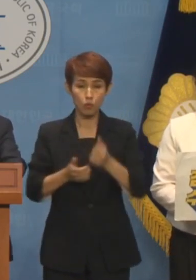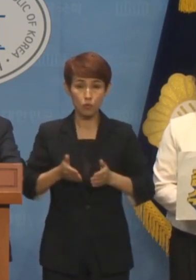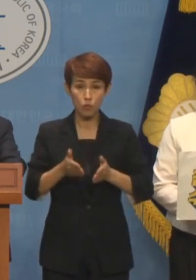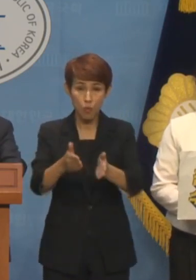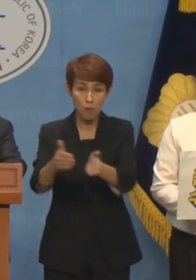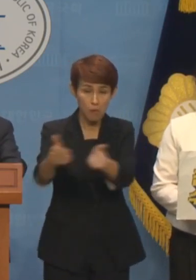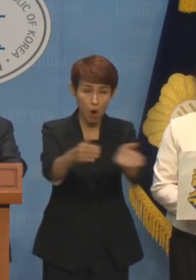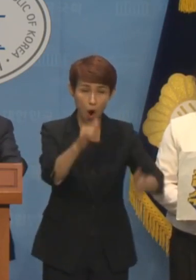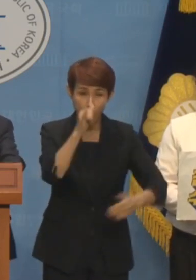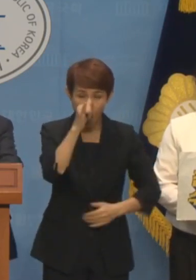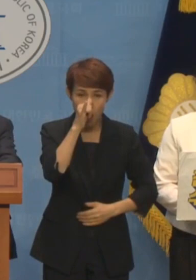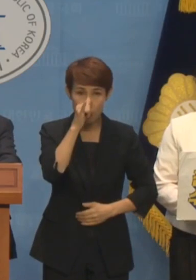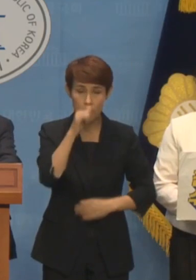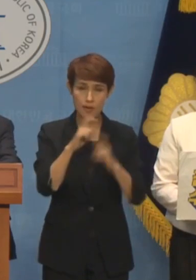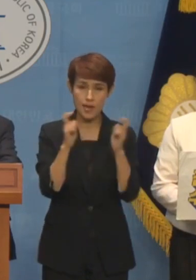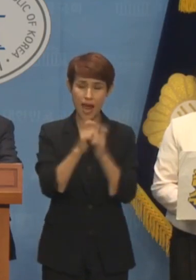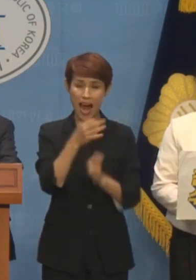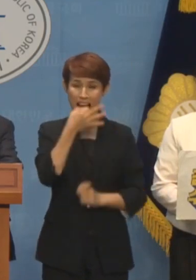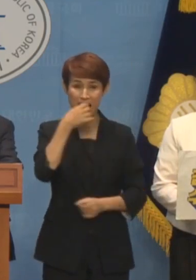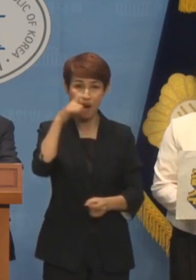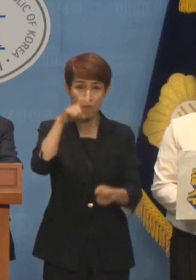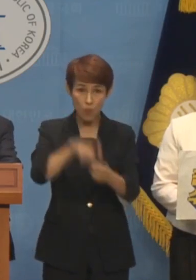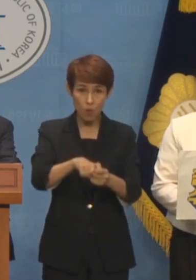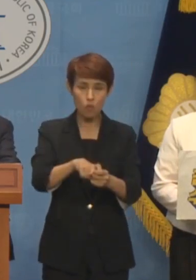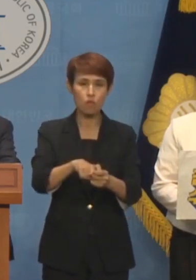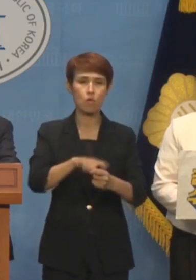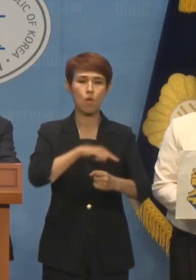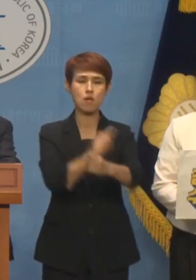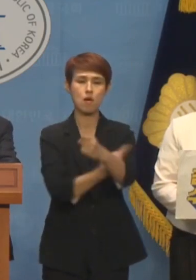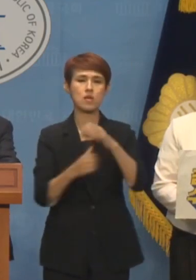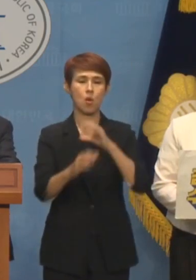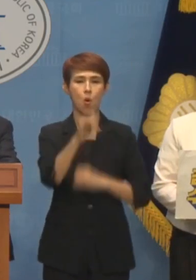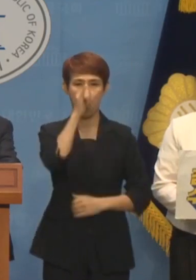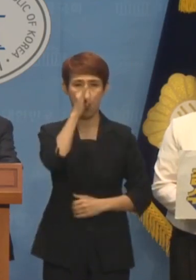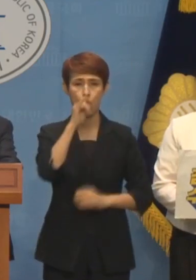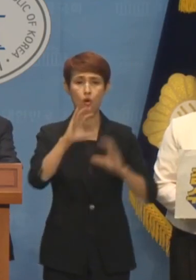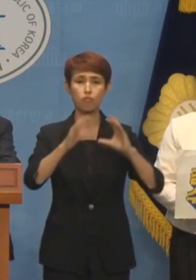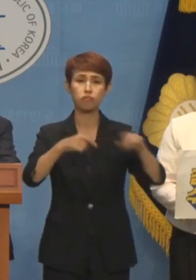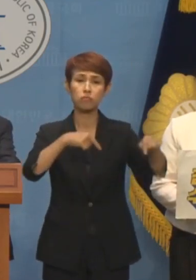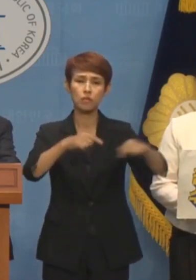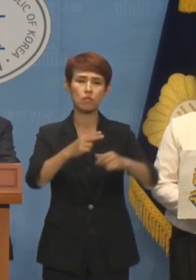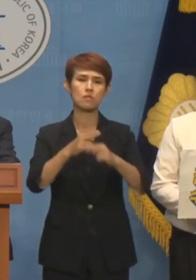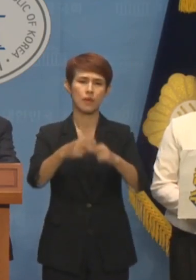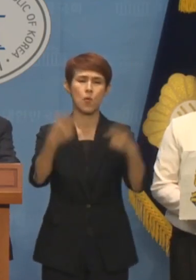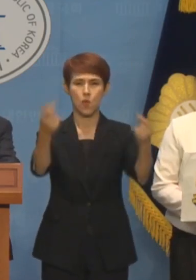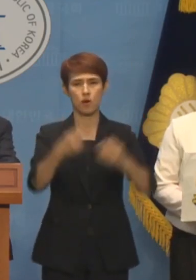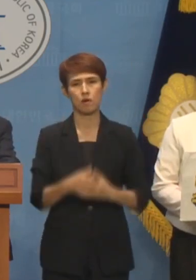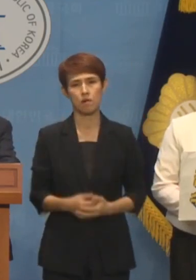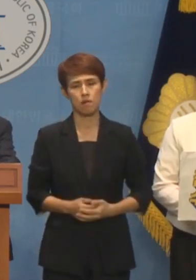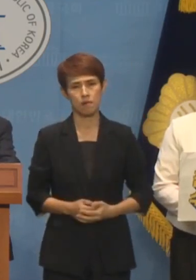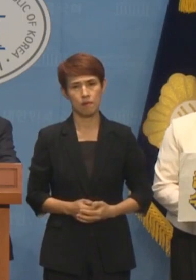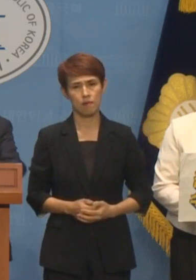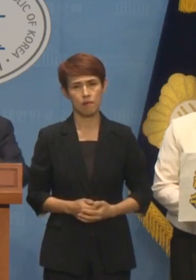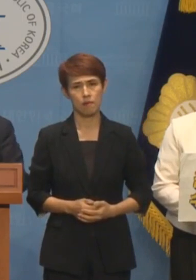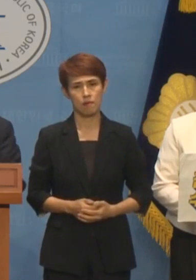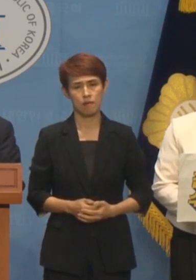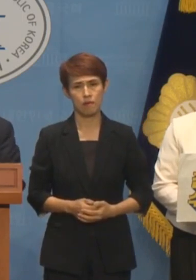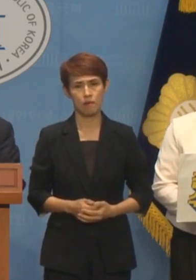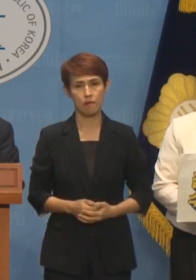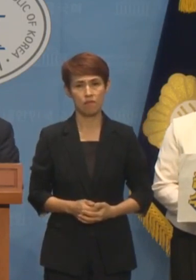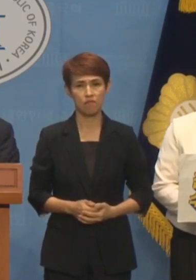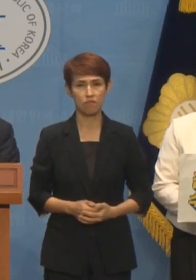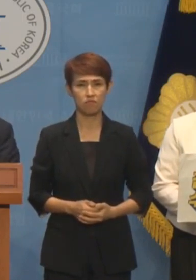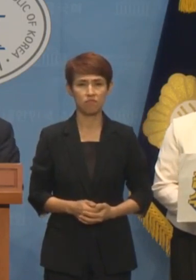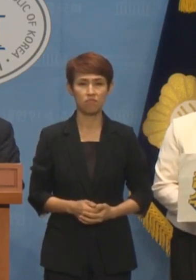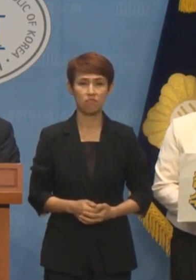권력을 이용한 국정농단입니다. 또한 오랫동안 추진된 사업을 행정체계를 망가뜨리면서까지